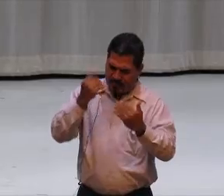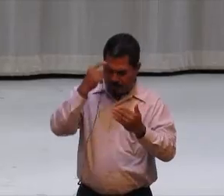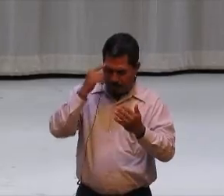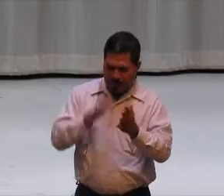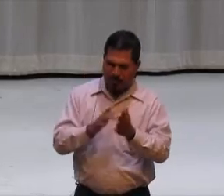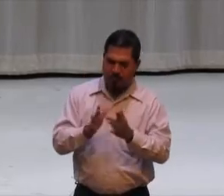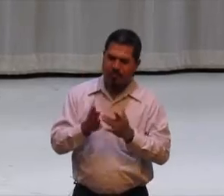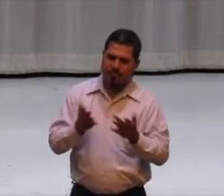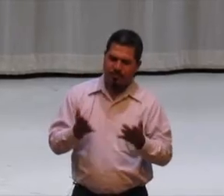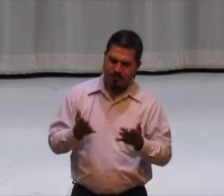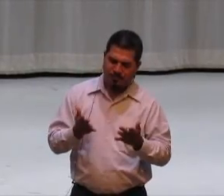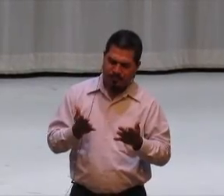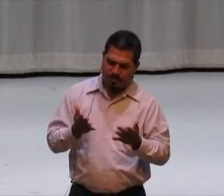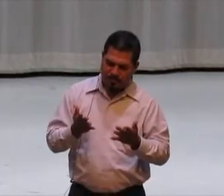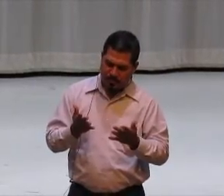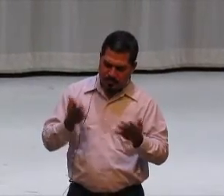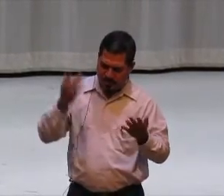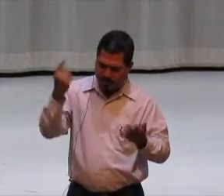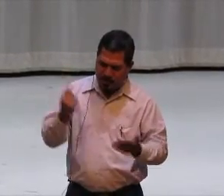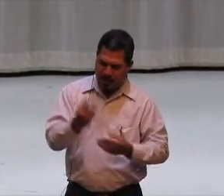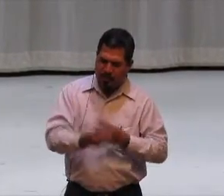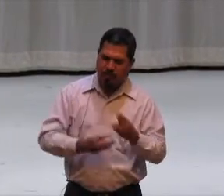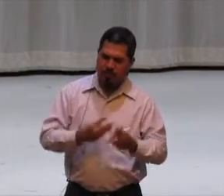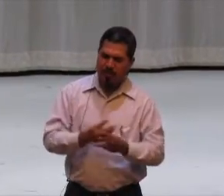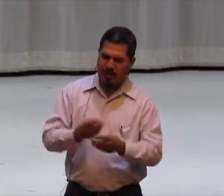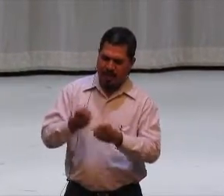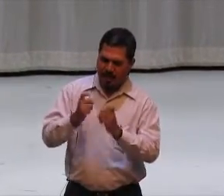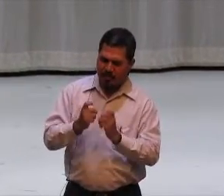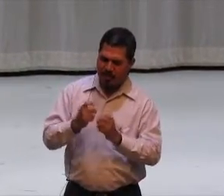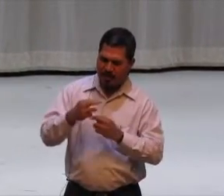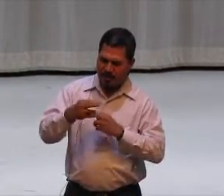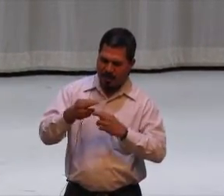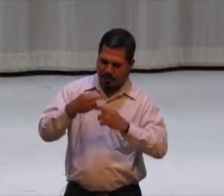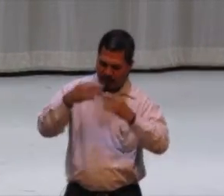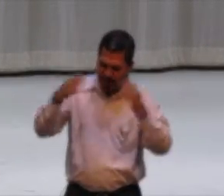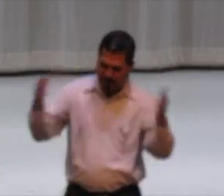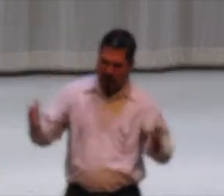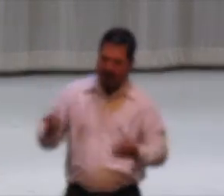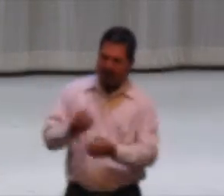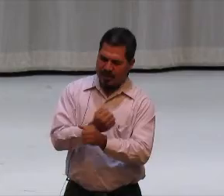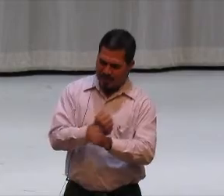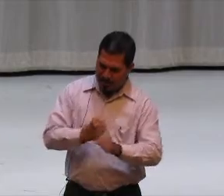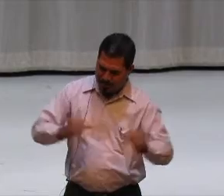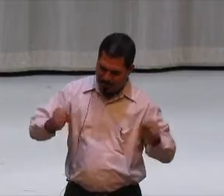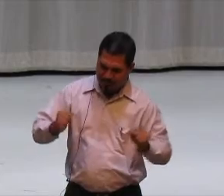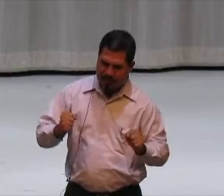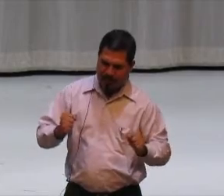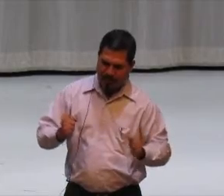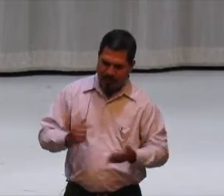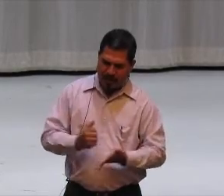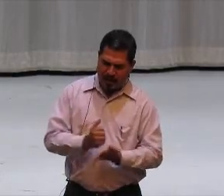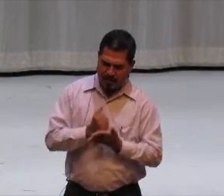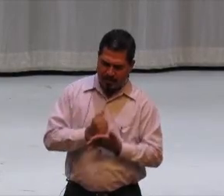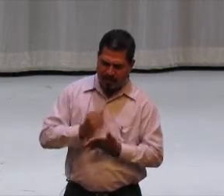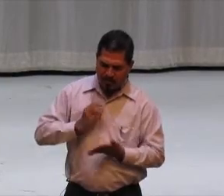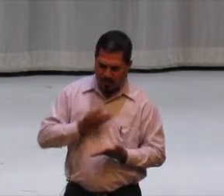Gracias por Jesús, que vino aquí al mundo para darnos el regalo grande de la salvación. Ayúdanos a